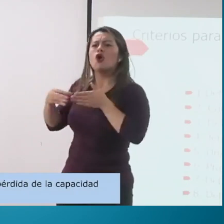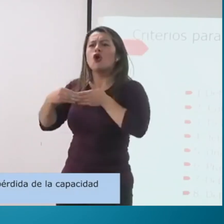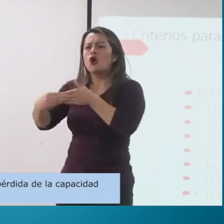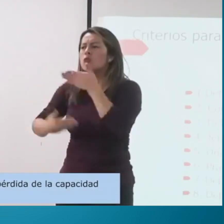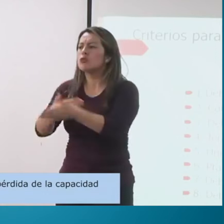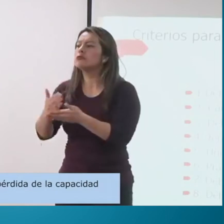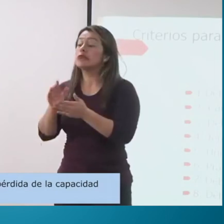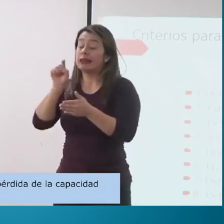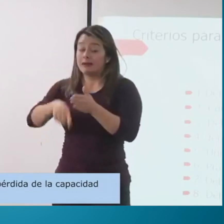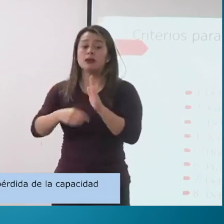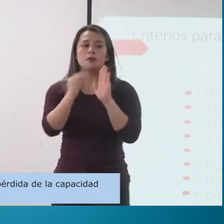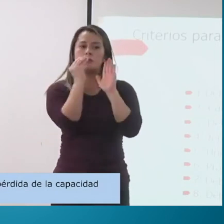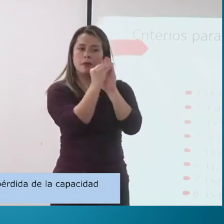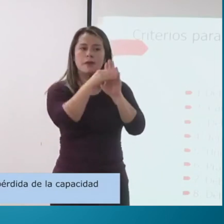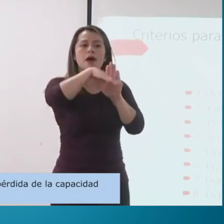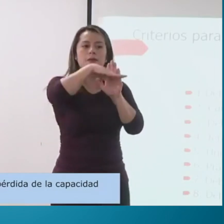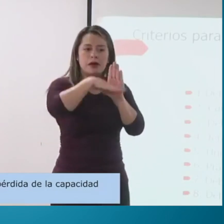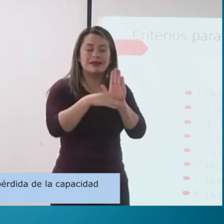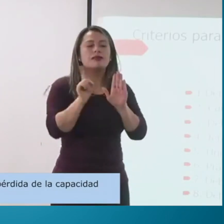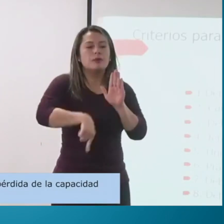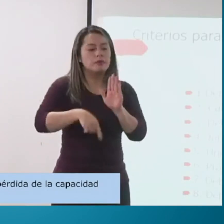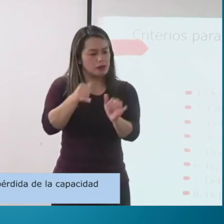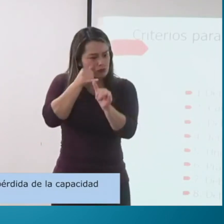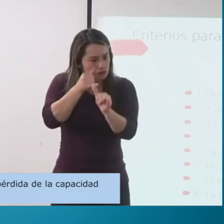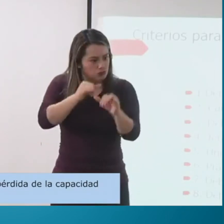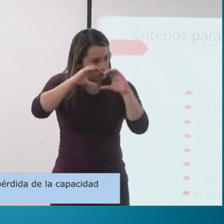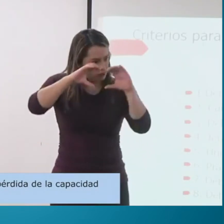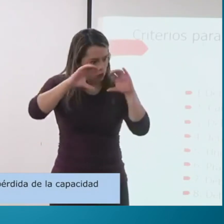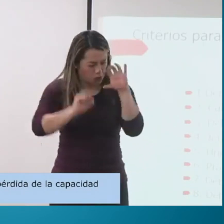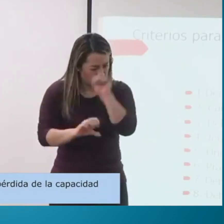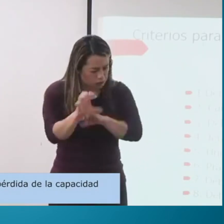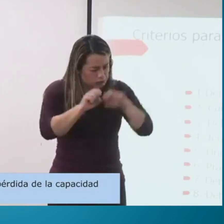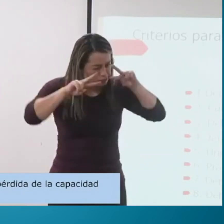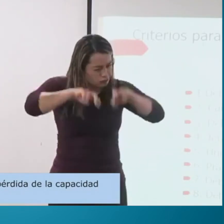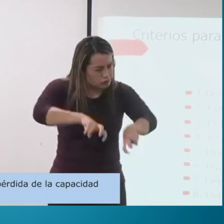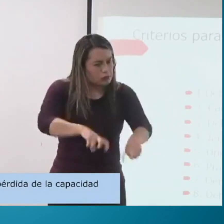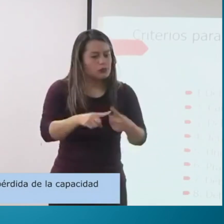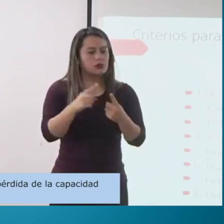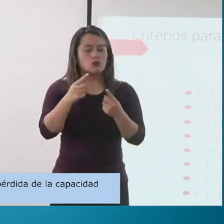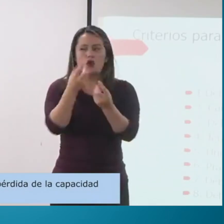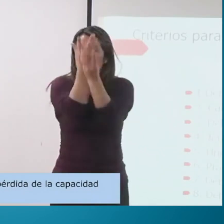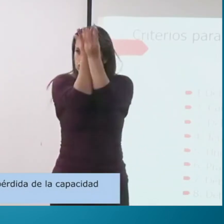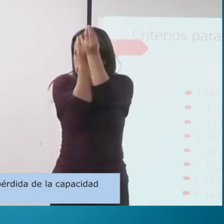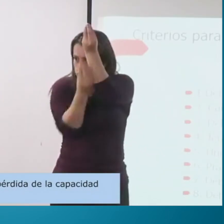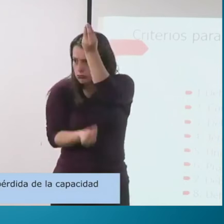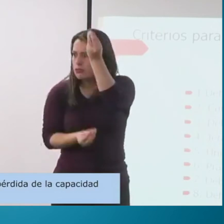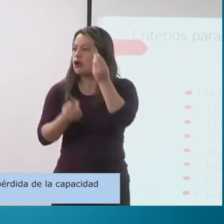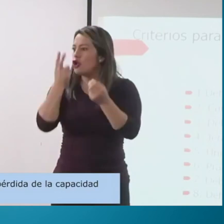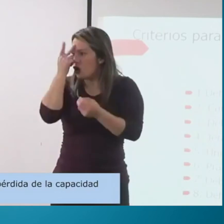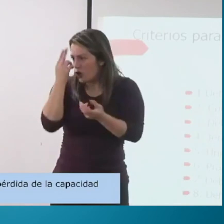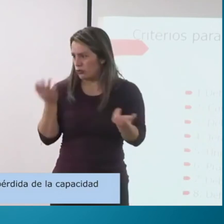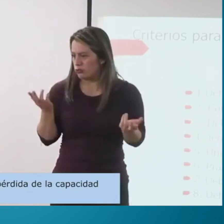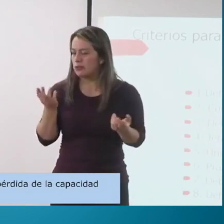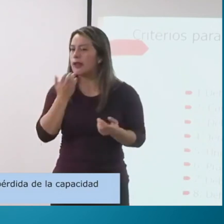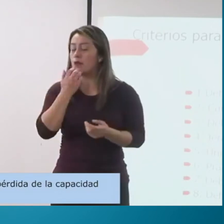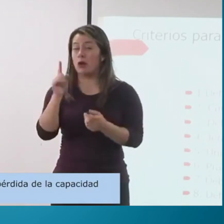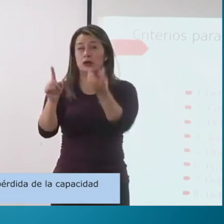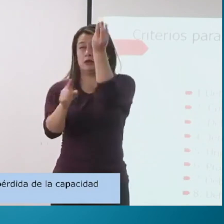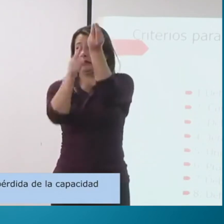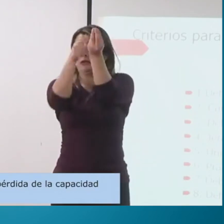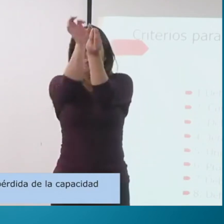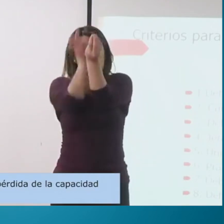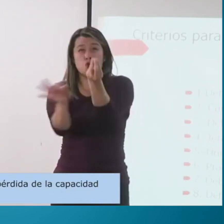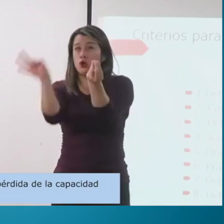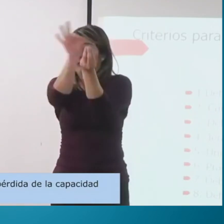manual ordenado, debe ser científico, debe ser lógico, tener una jerarquía donde yo diga qué es lo más importante,